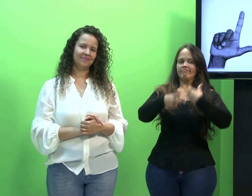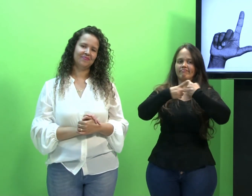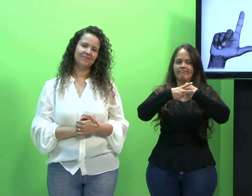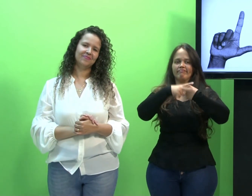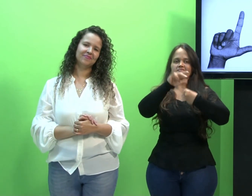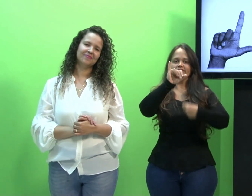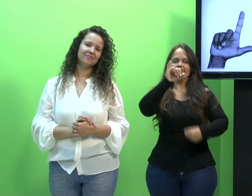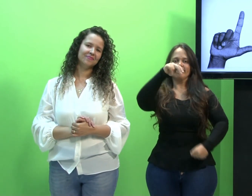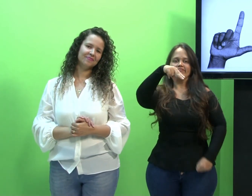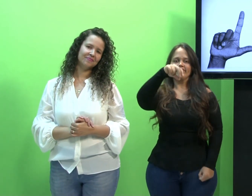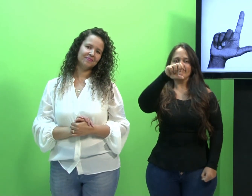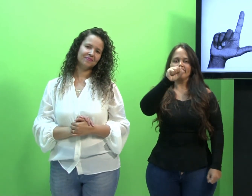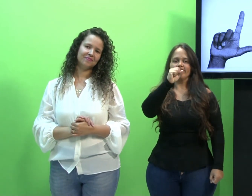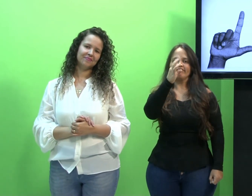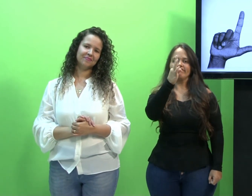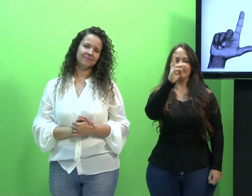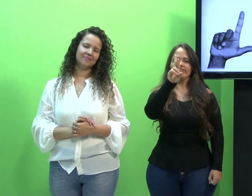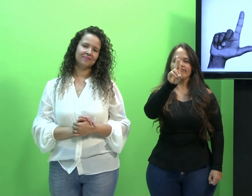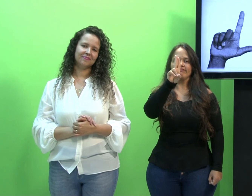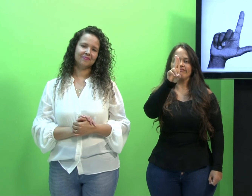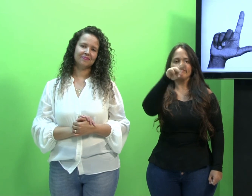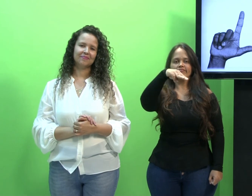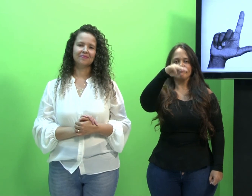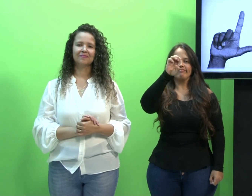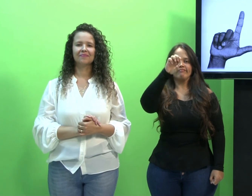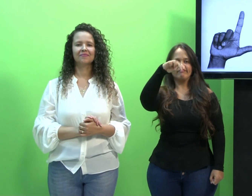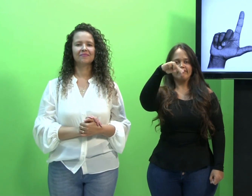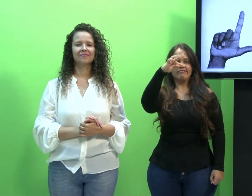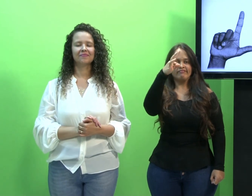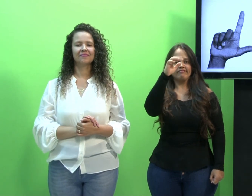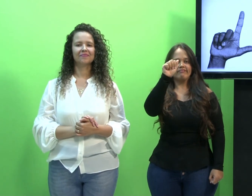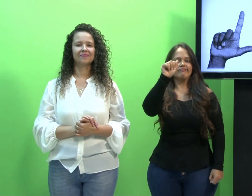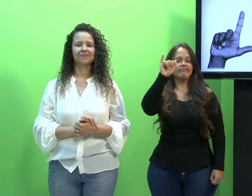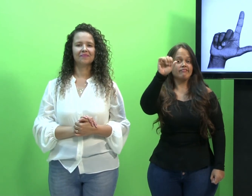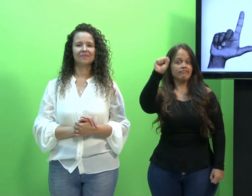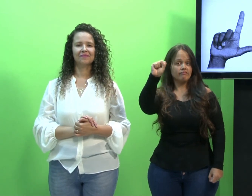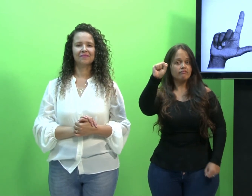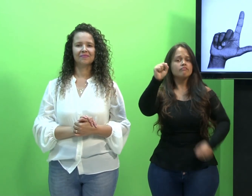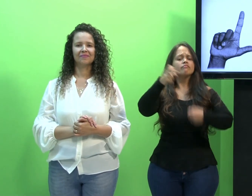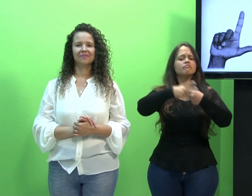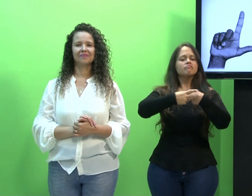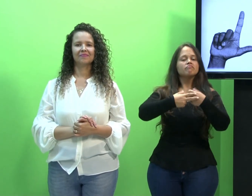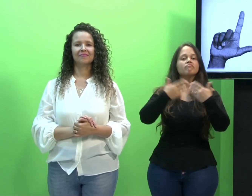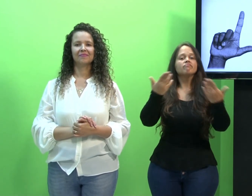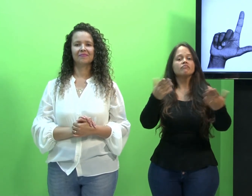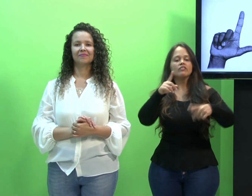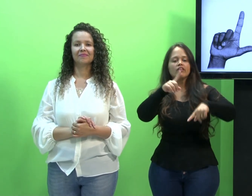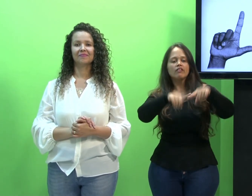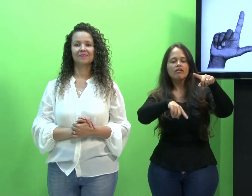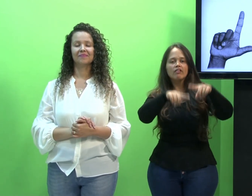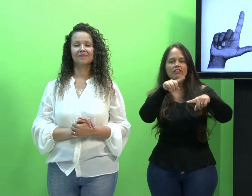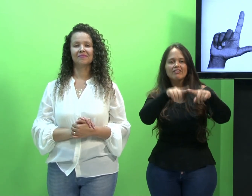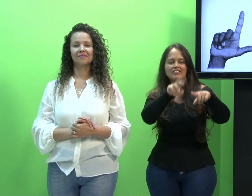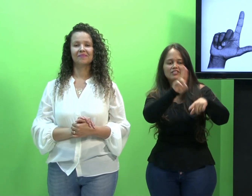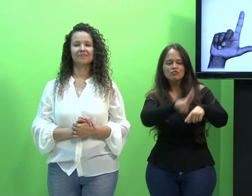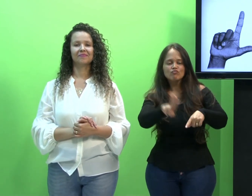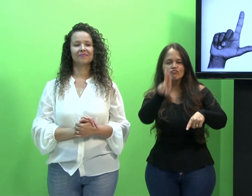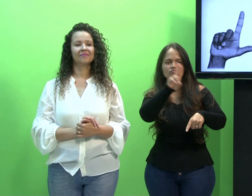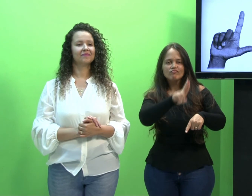Finalizaremos com os verbos instrumentais. São verbos no qual o formato do instrumento que está sendo usado